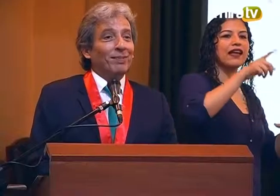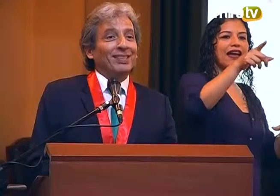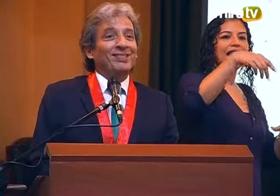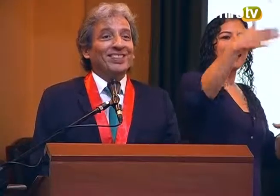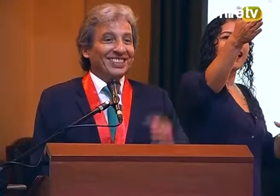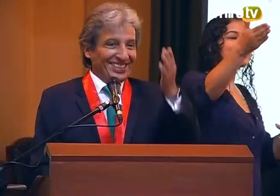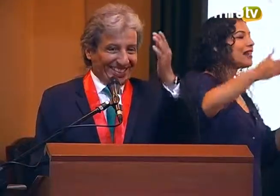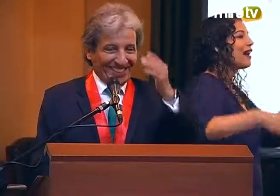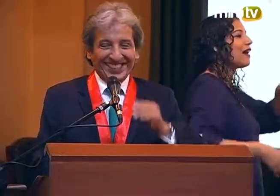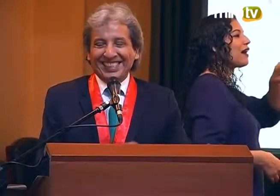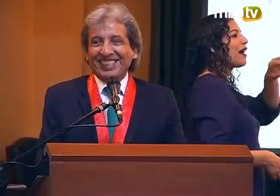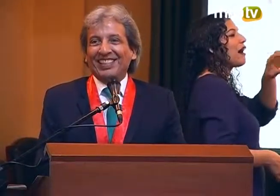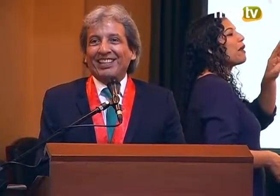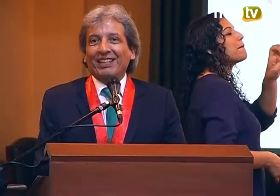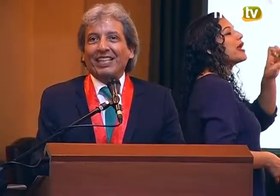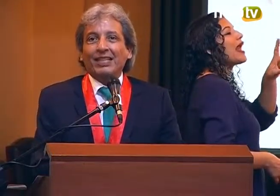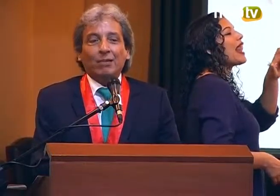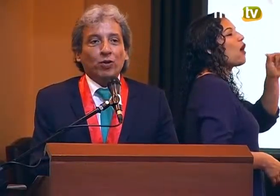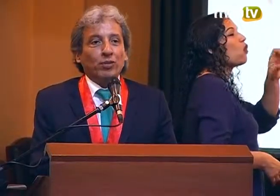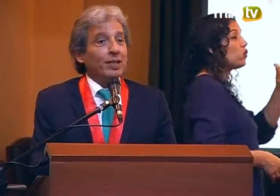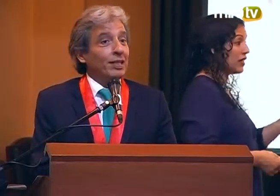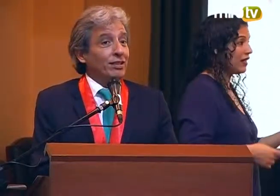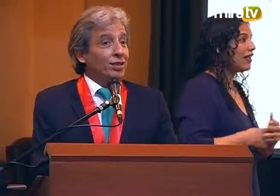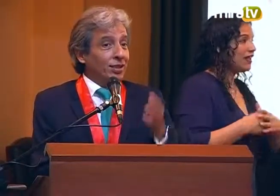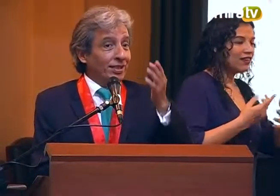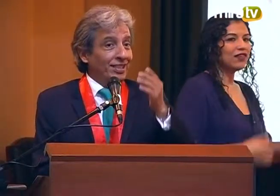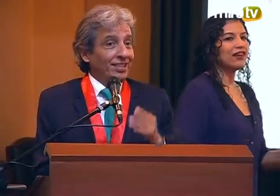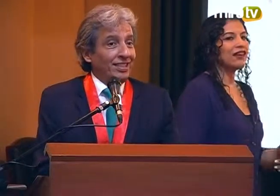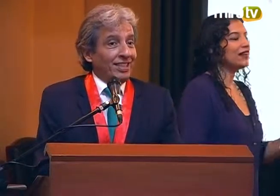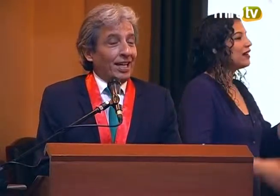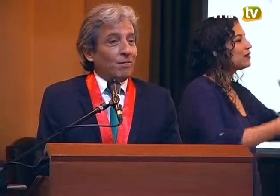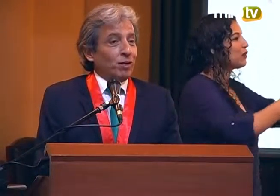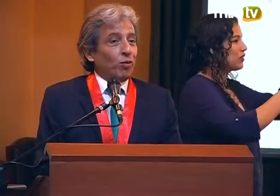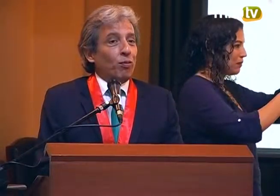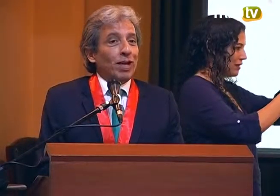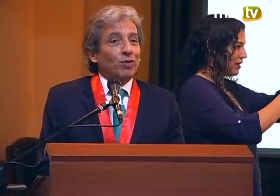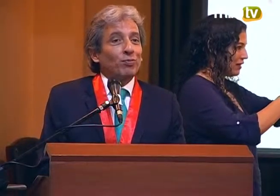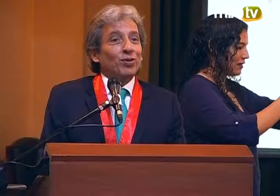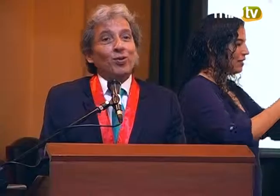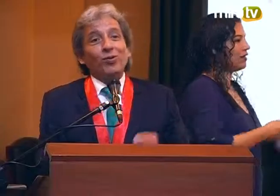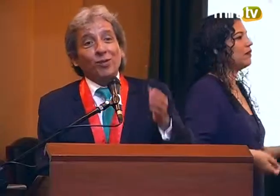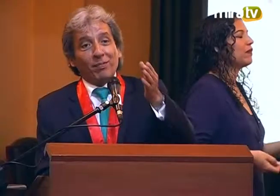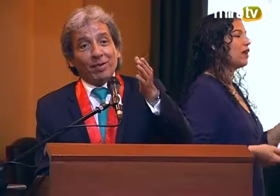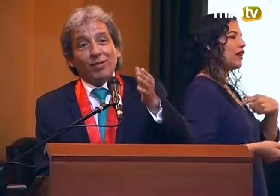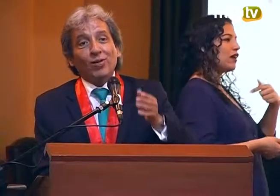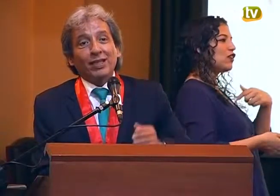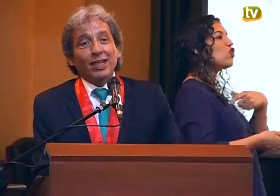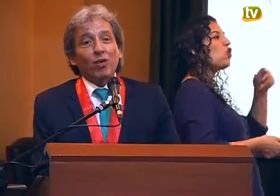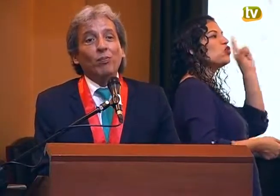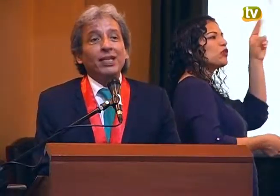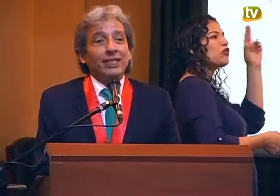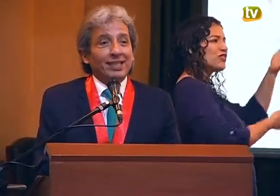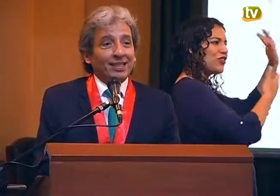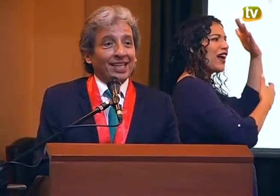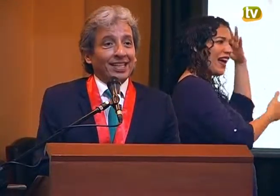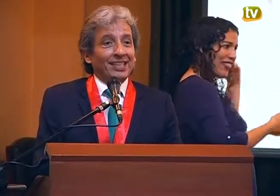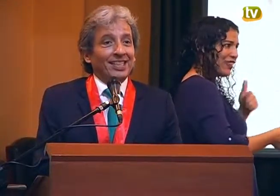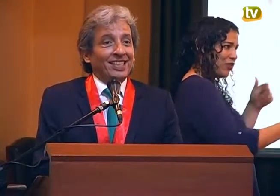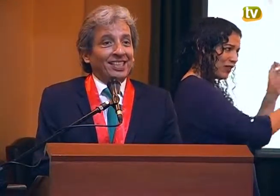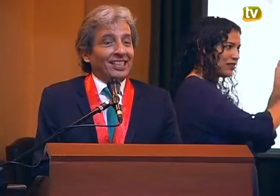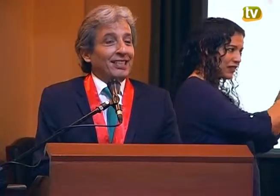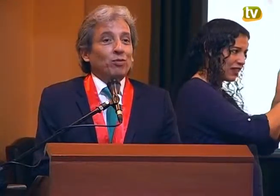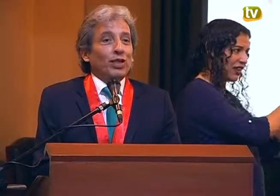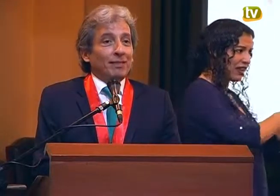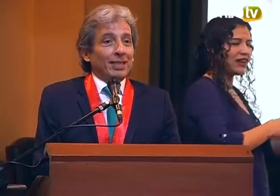candidato además en estas próximas elecciones. Alberto fue mi alumno conjuntamente con Andrea Domínguez, que está